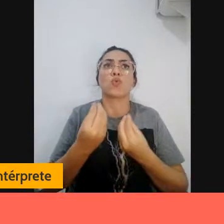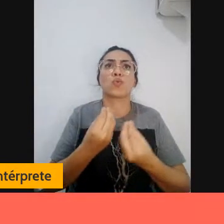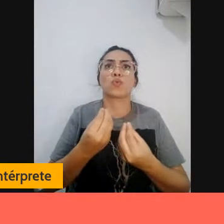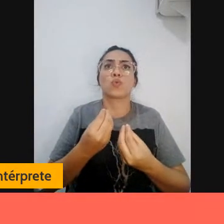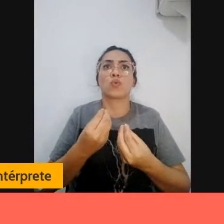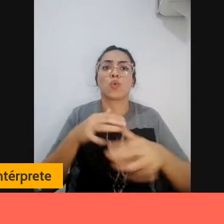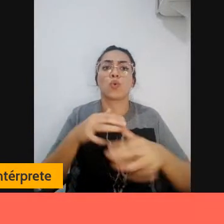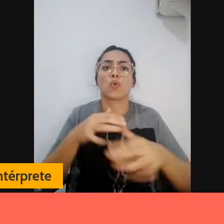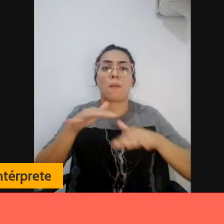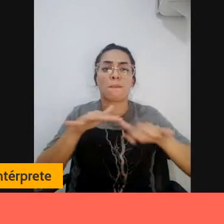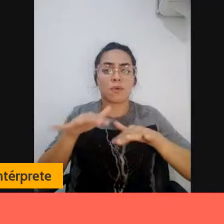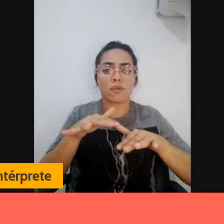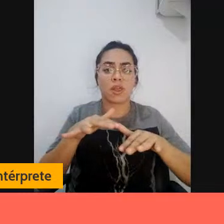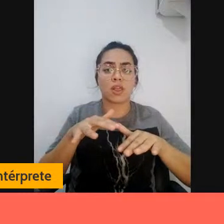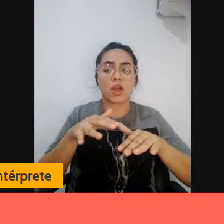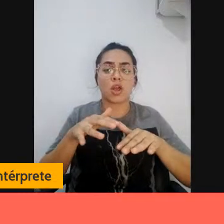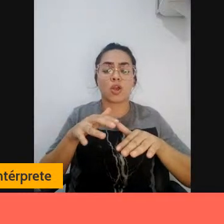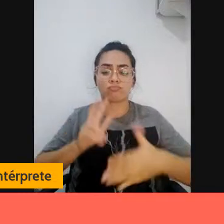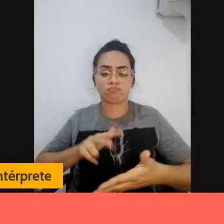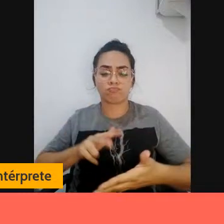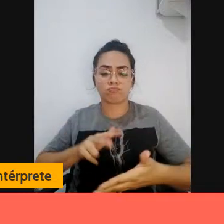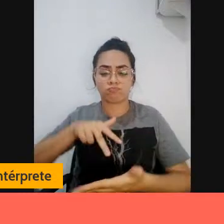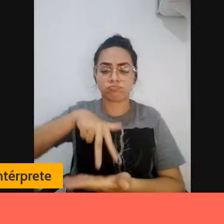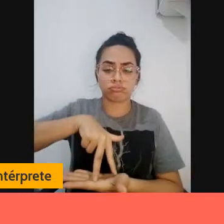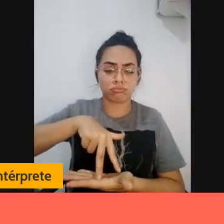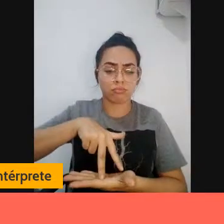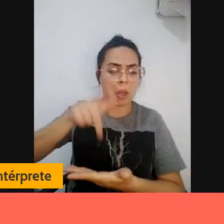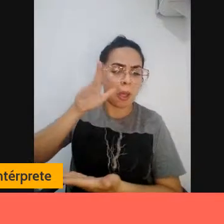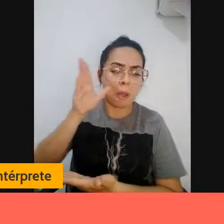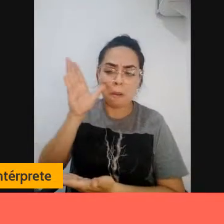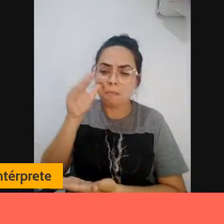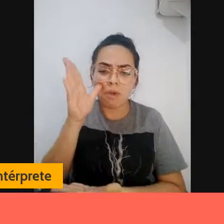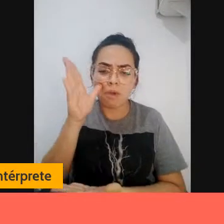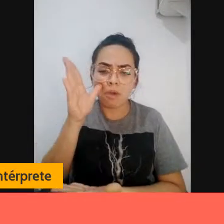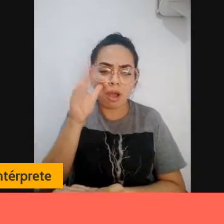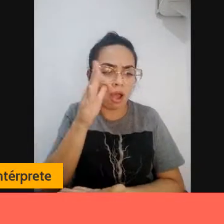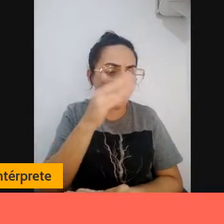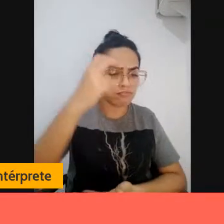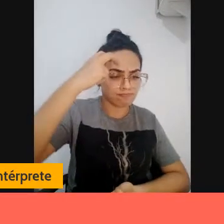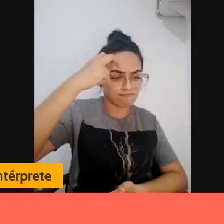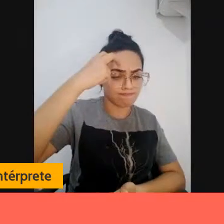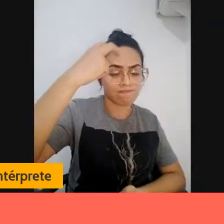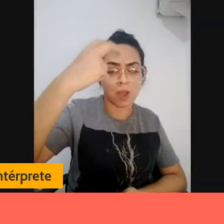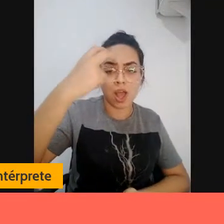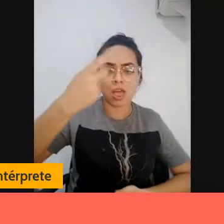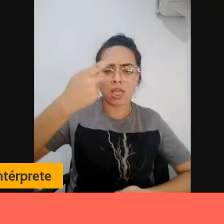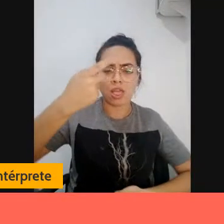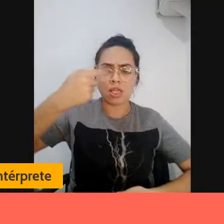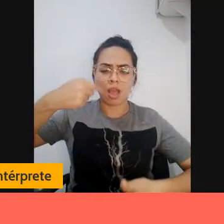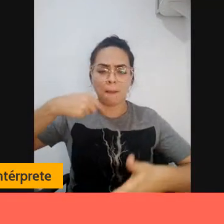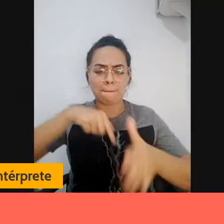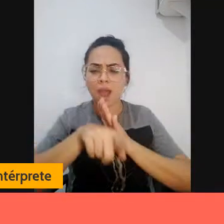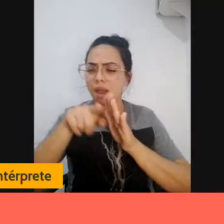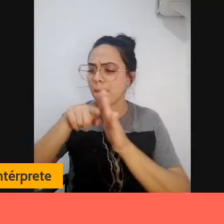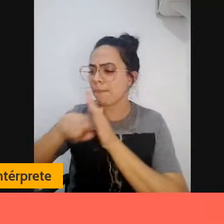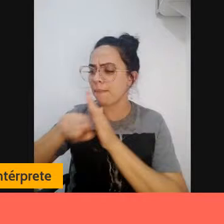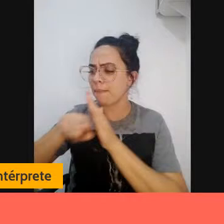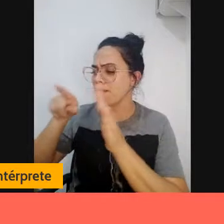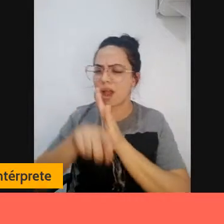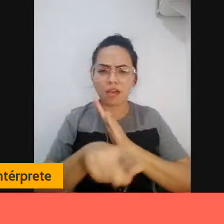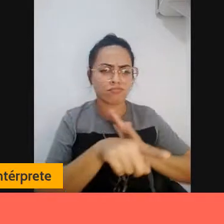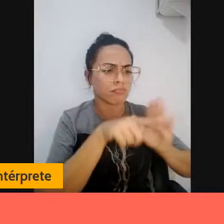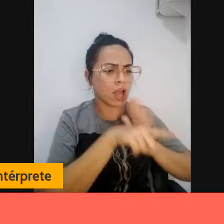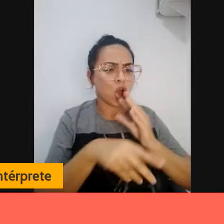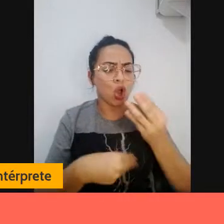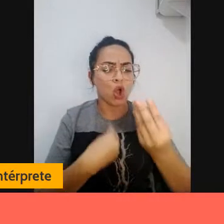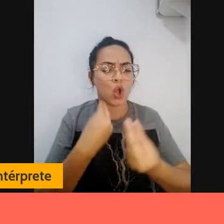Constitui uma atitude de curiosidade intelectual e de questionamento, como uma forma